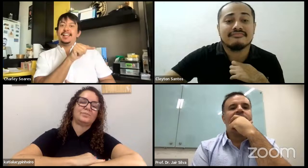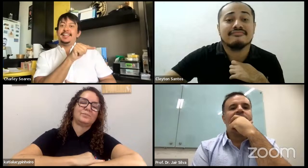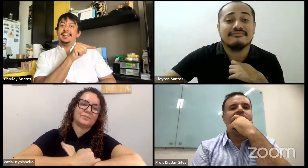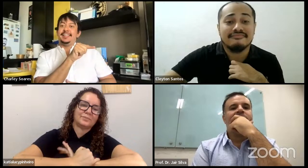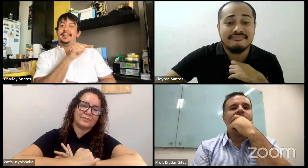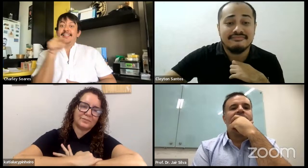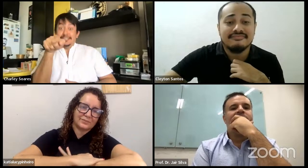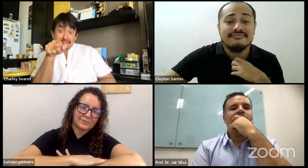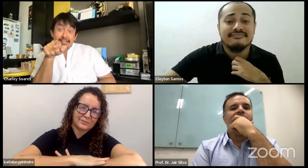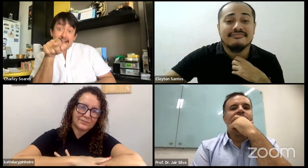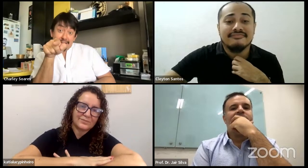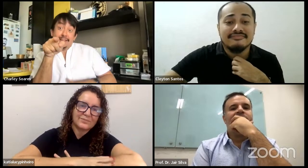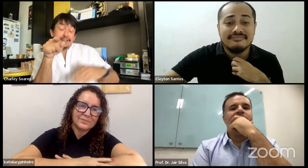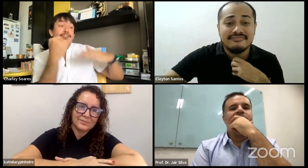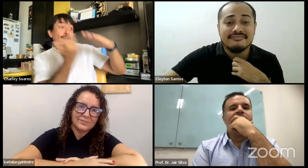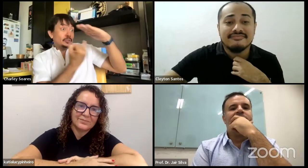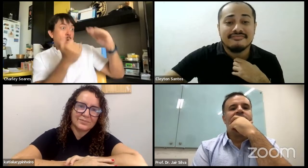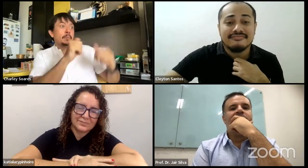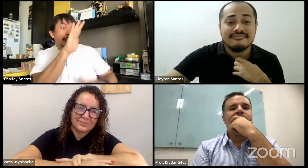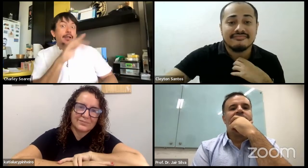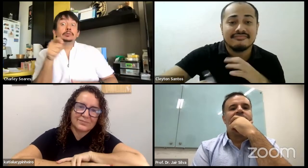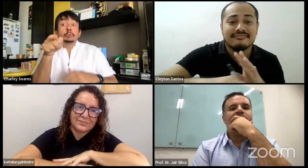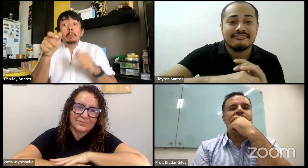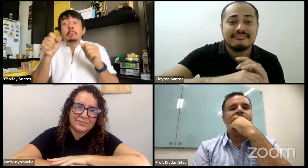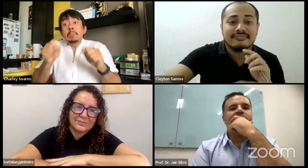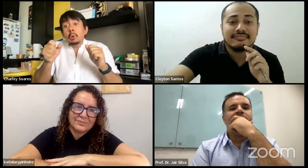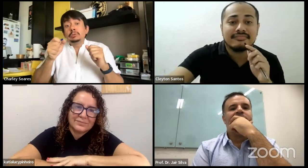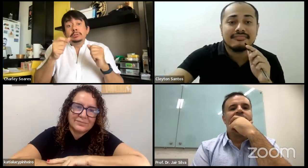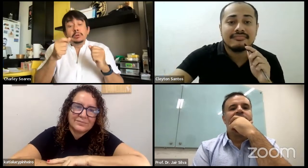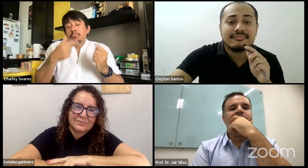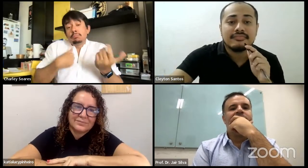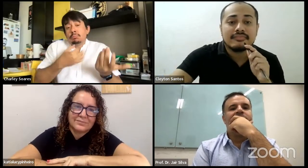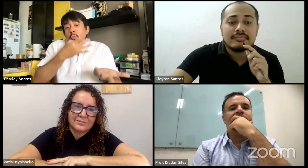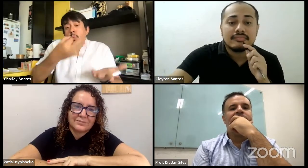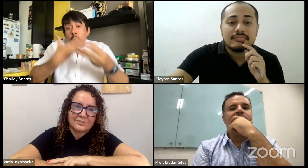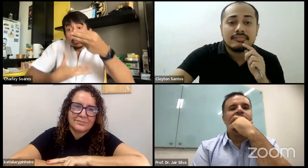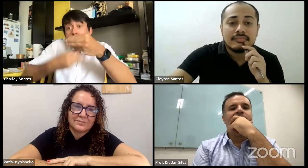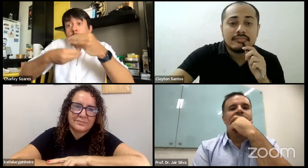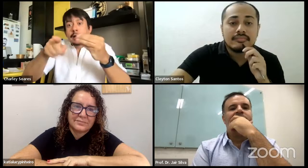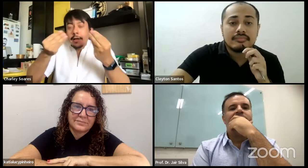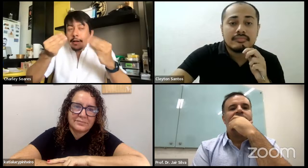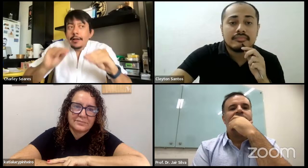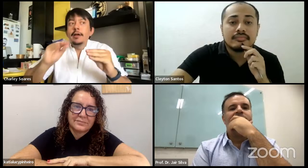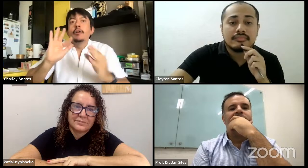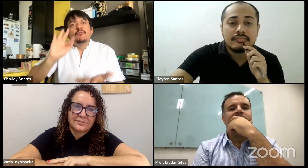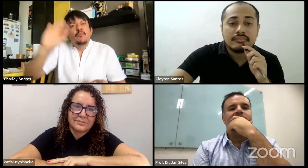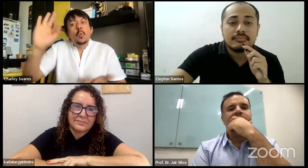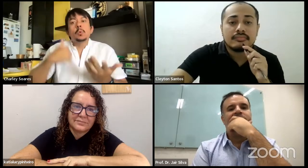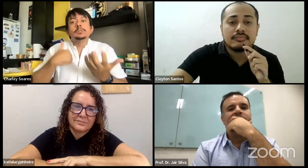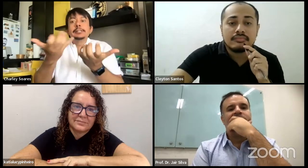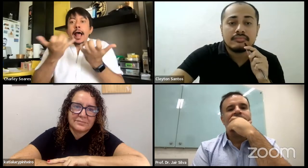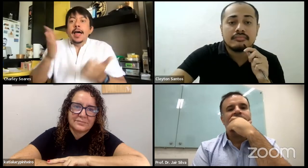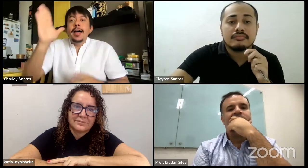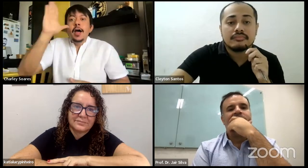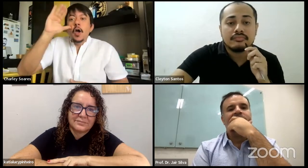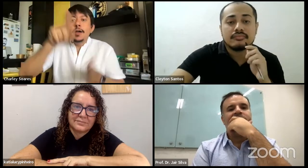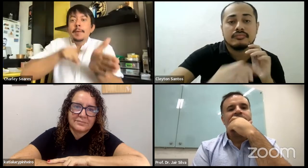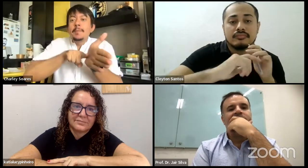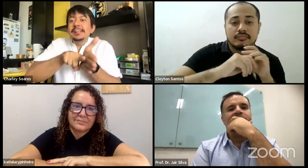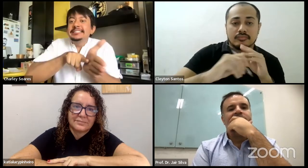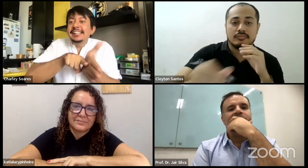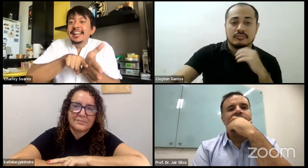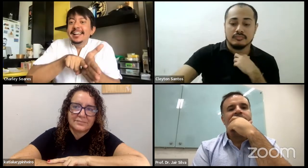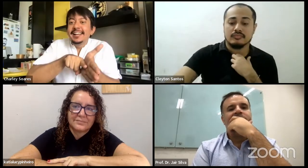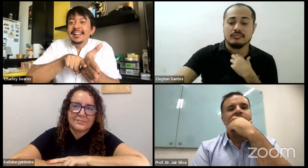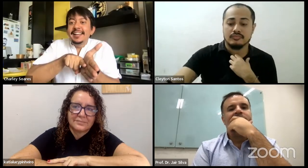Muitas pessoas usando, sinalizando com a mão ocupada porque estão se filmando com a outra mão. Então, acho que é muito rico essa questão das